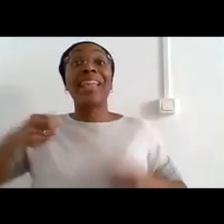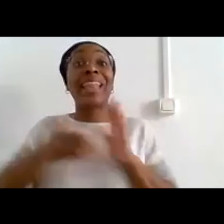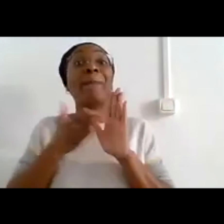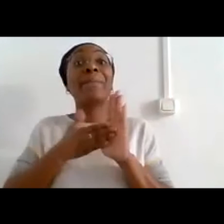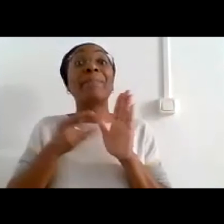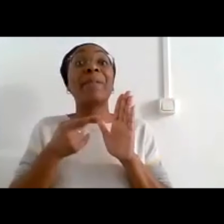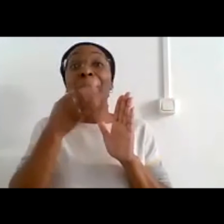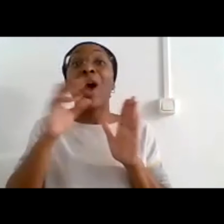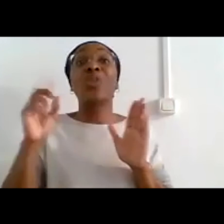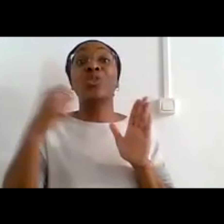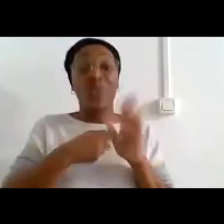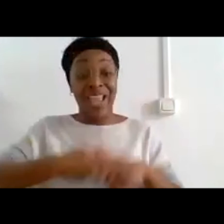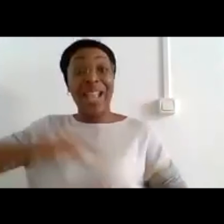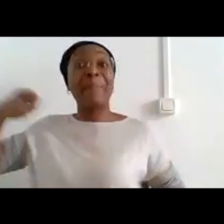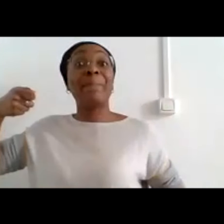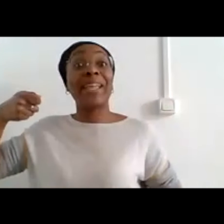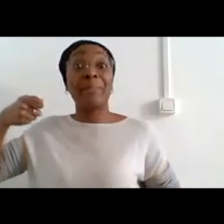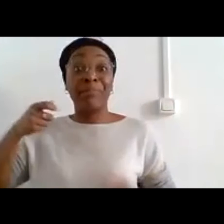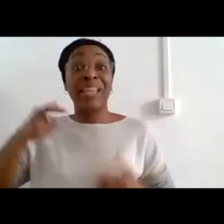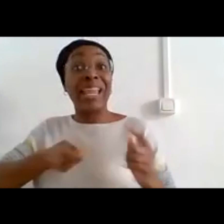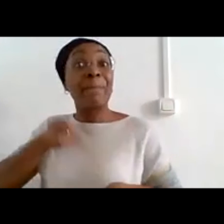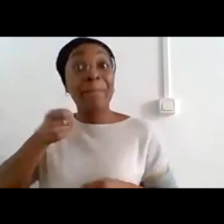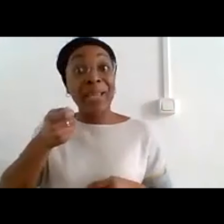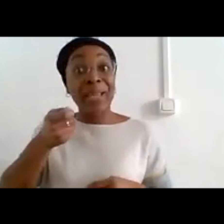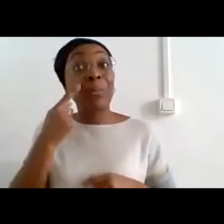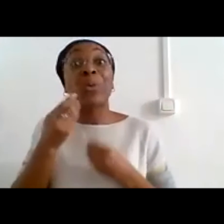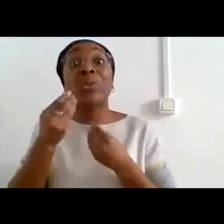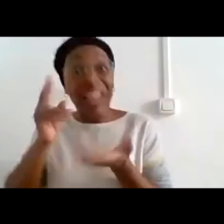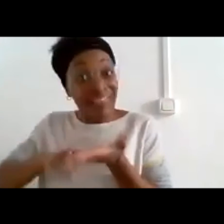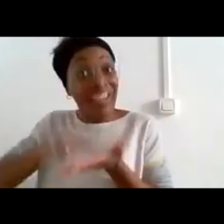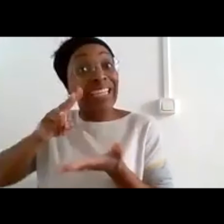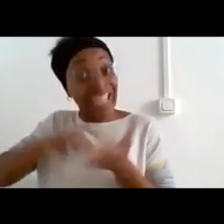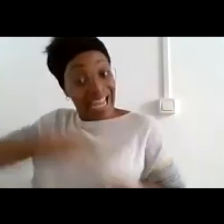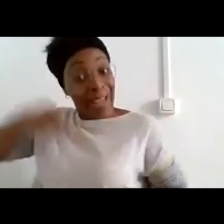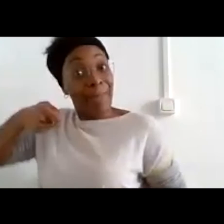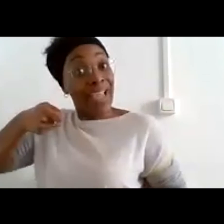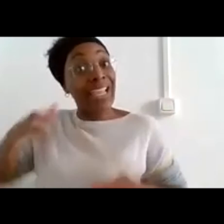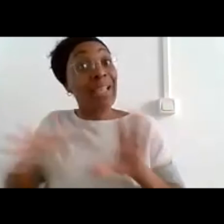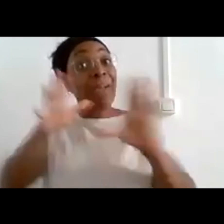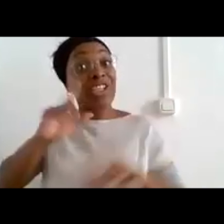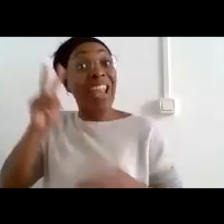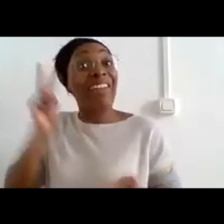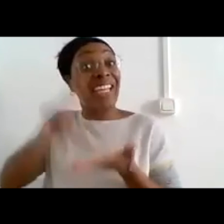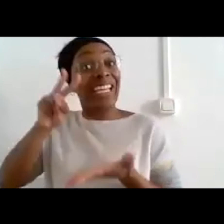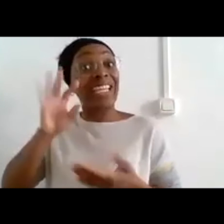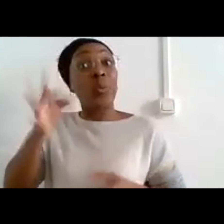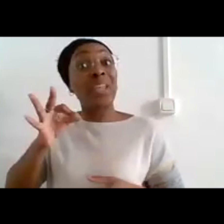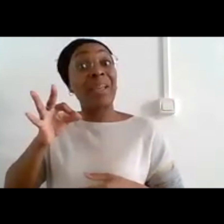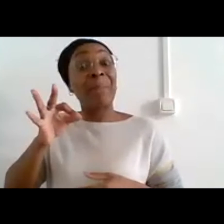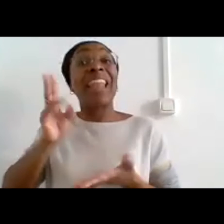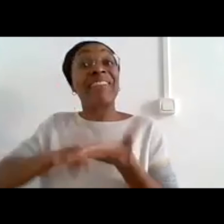la vie, mais qui va donner la mort parce que tu vas détruire. Tu auras dit la vérité, ça c'est clair. Mais alors tu leur as dit de la manière la plus